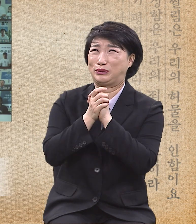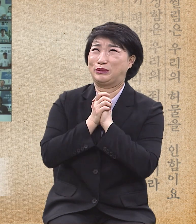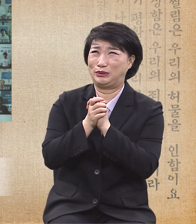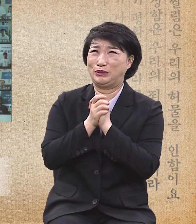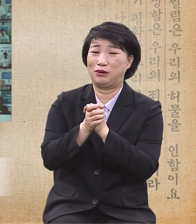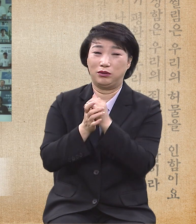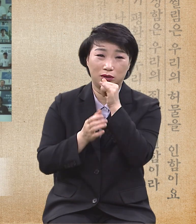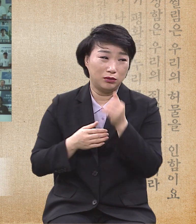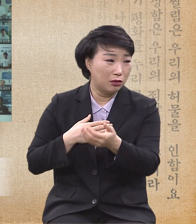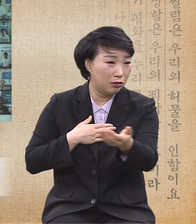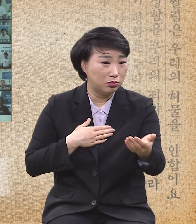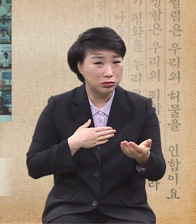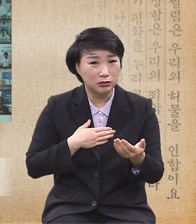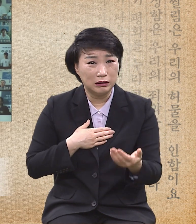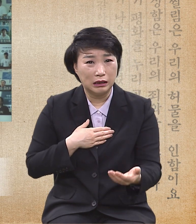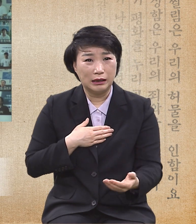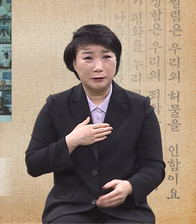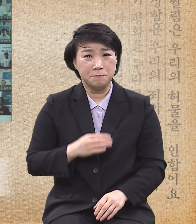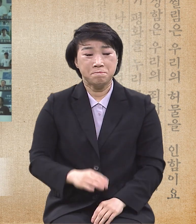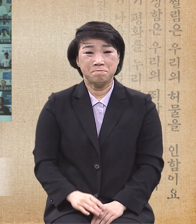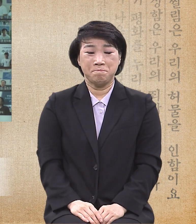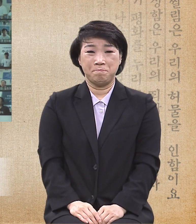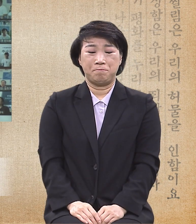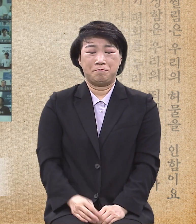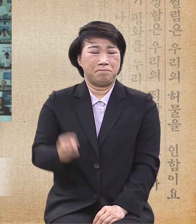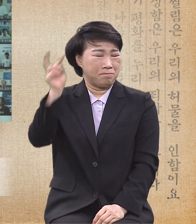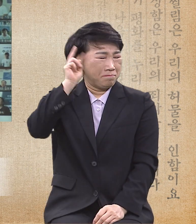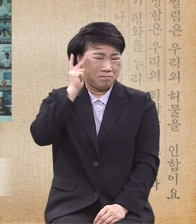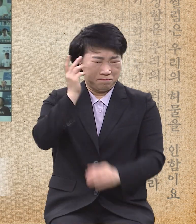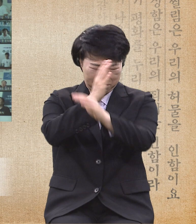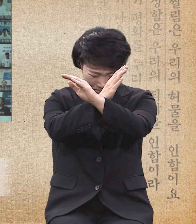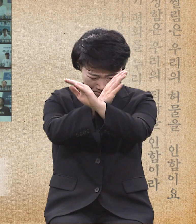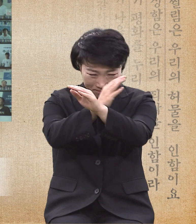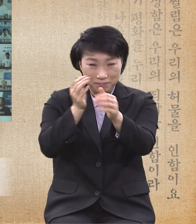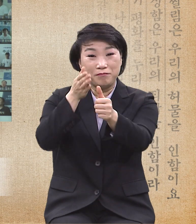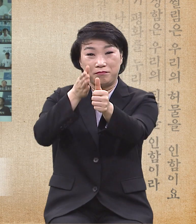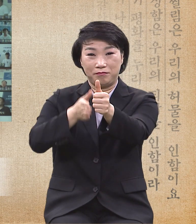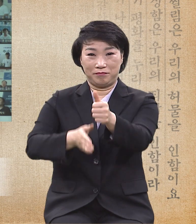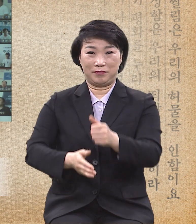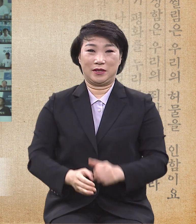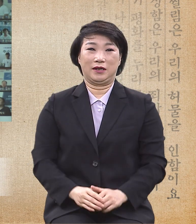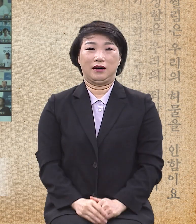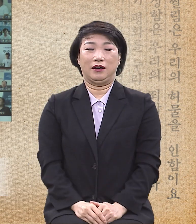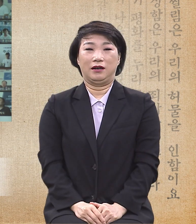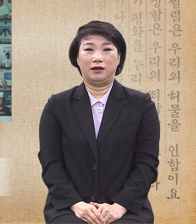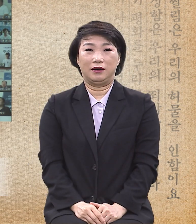빌었더냐고 말이요. 착각해서는 안 된다 이 말이요.